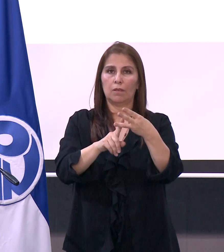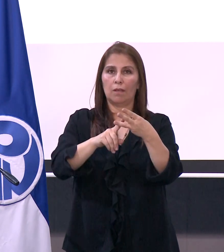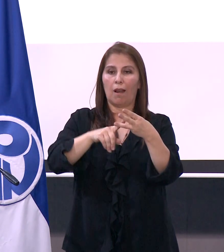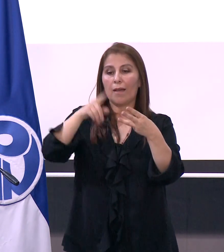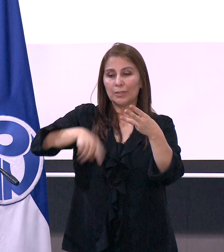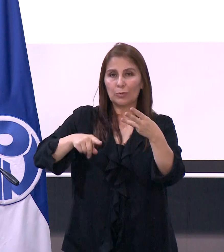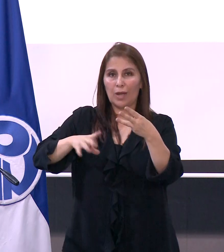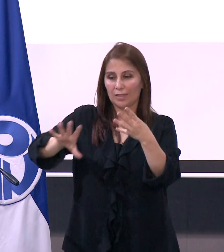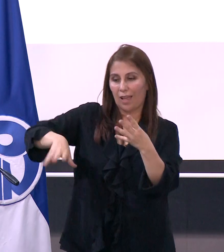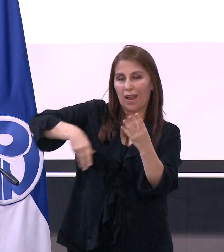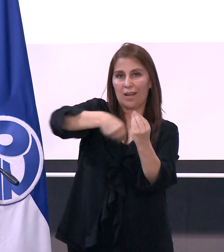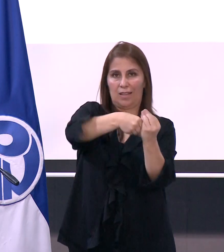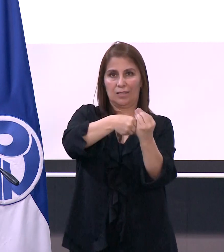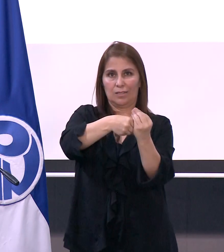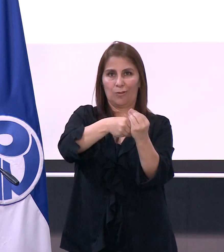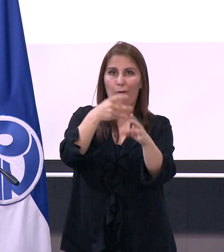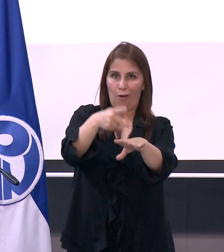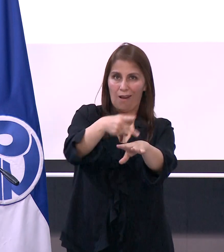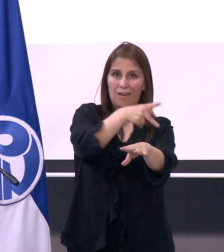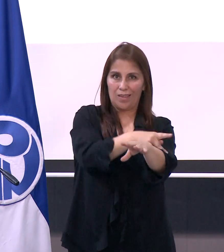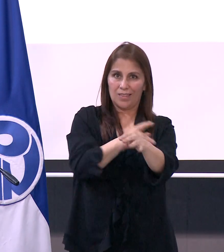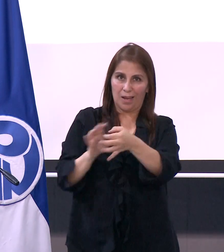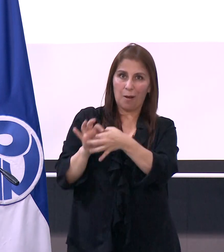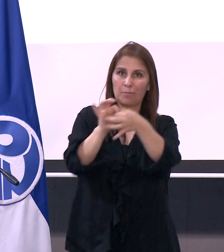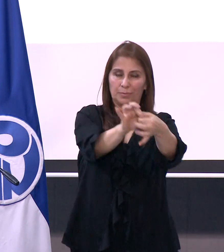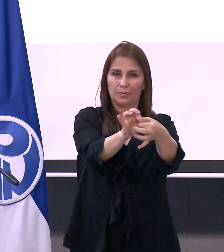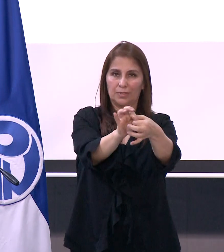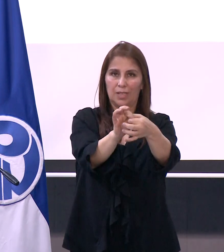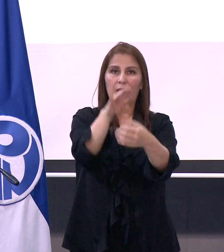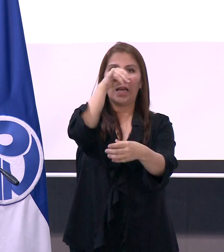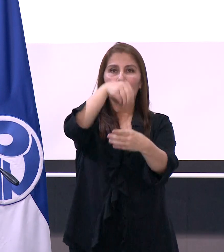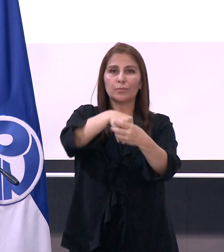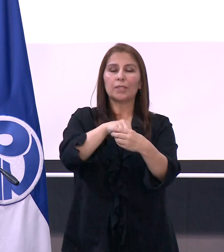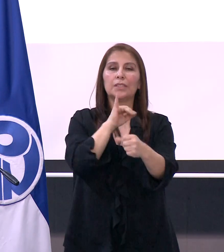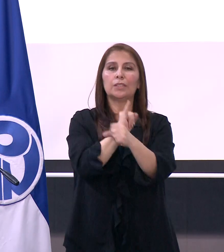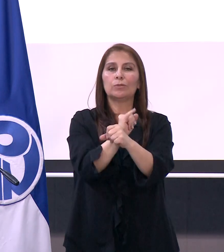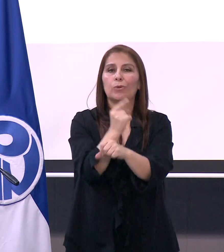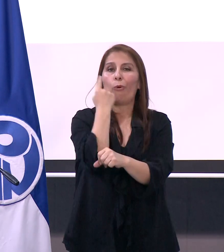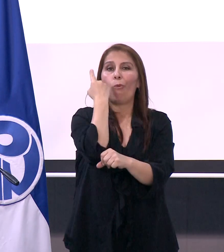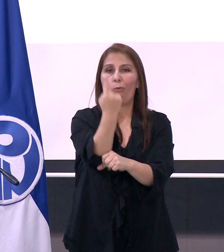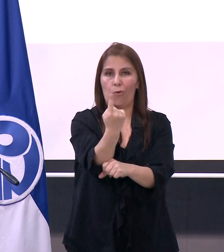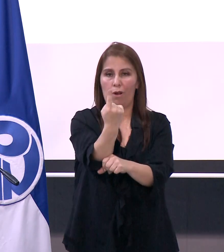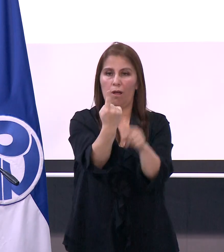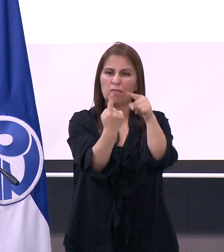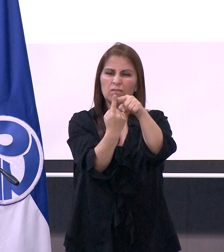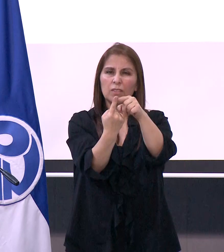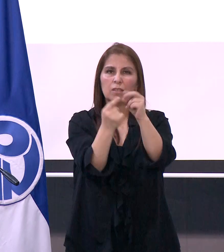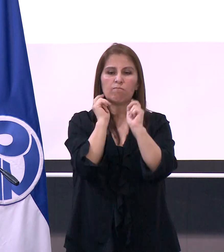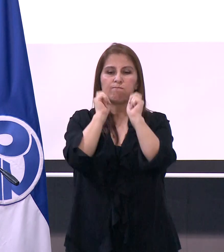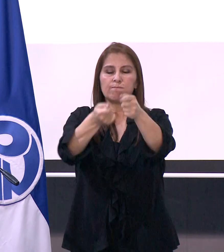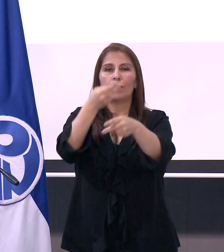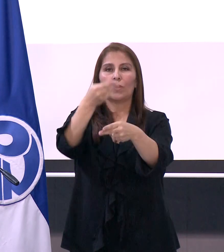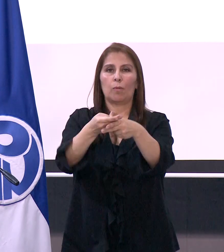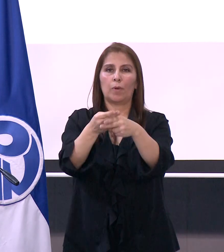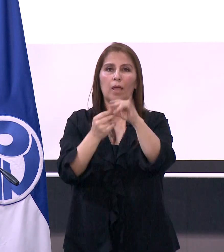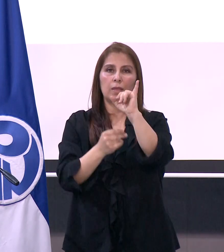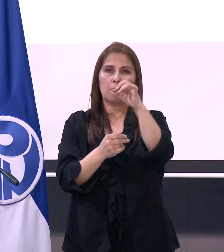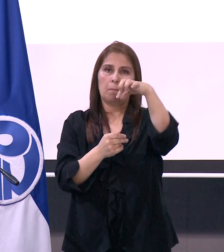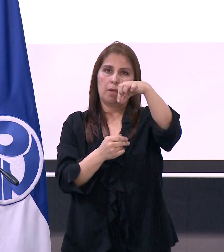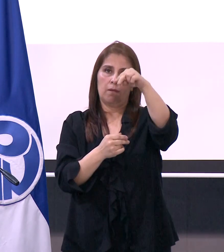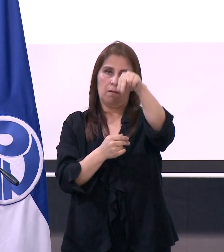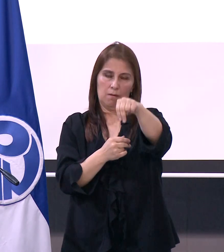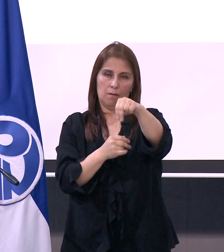incluido el kindergarten en una sola institución que se llamaría desde ese momento instituto pedagógico nacional